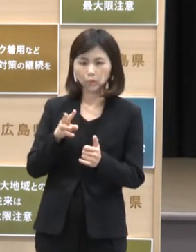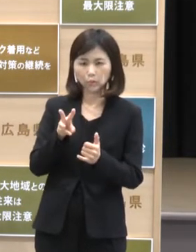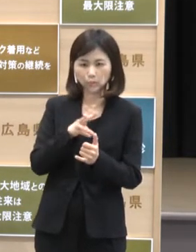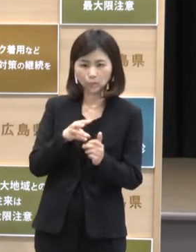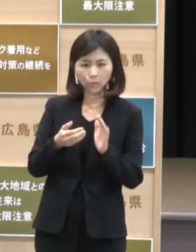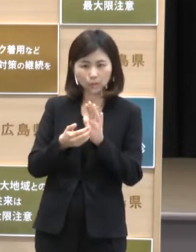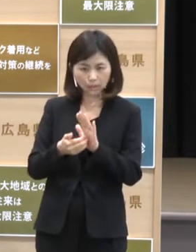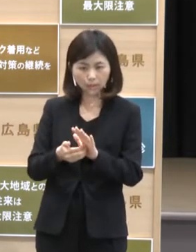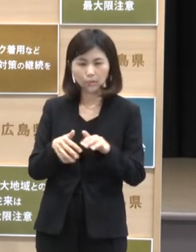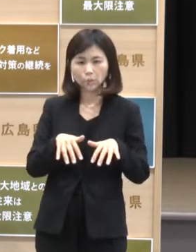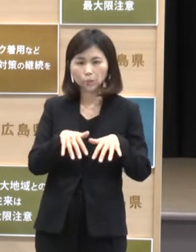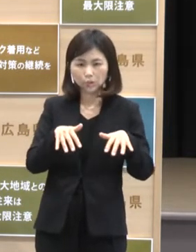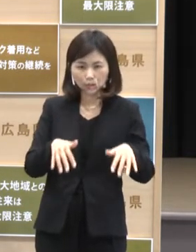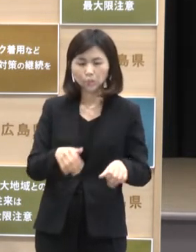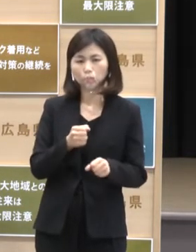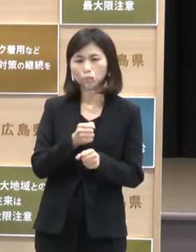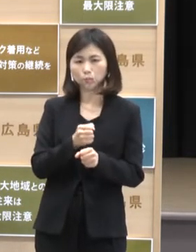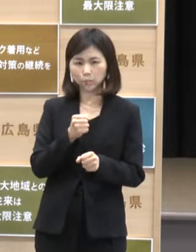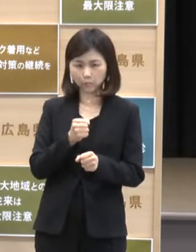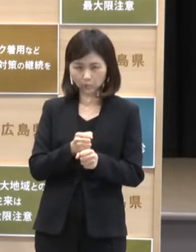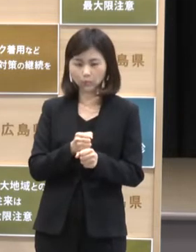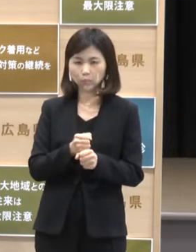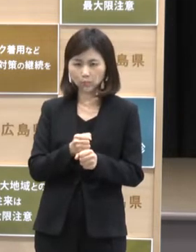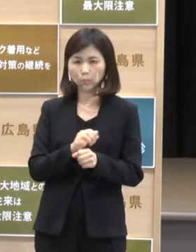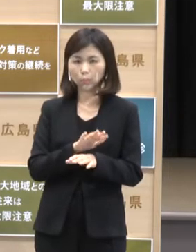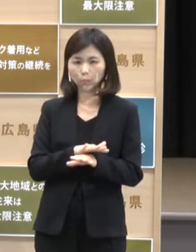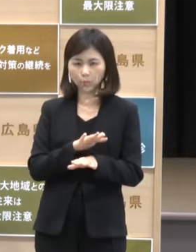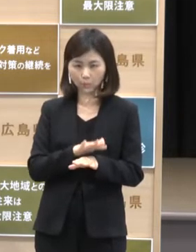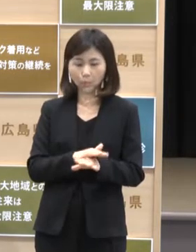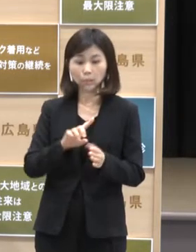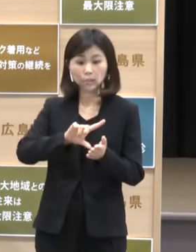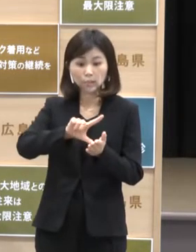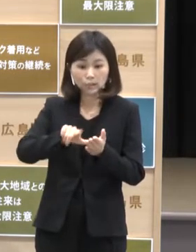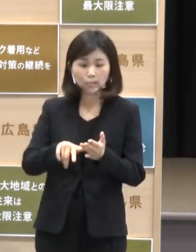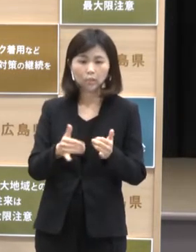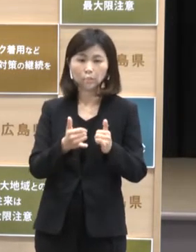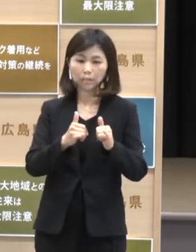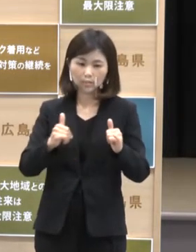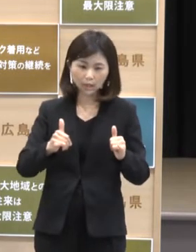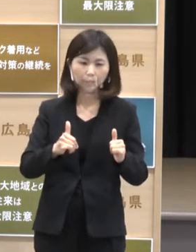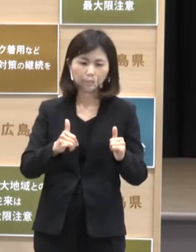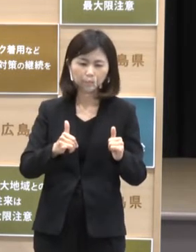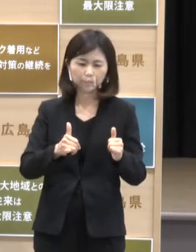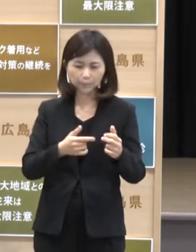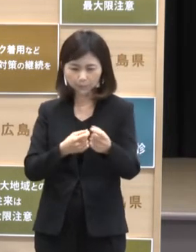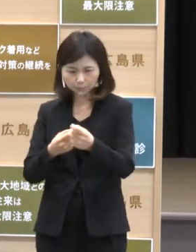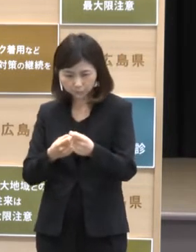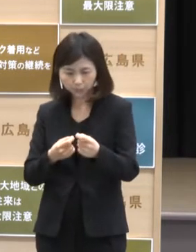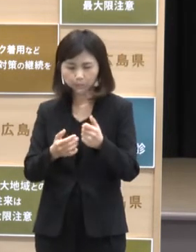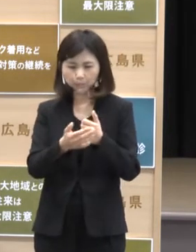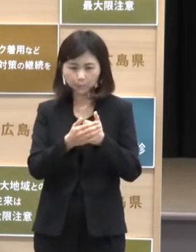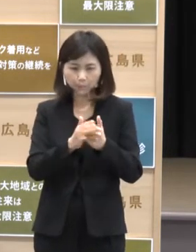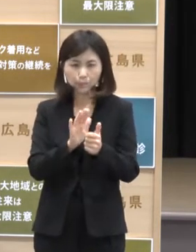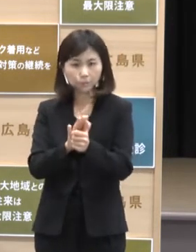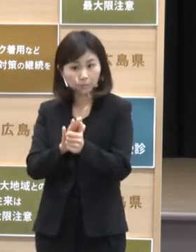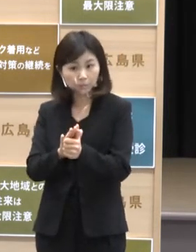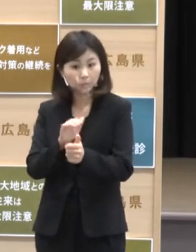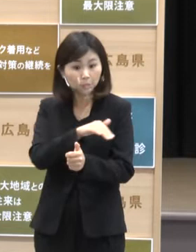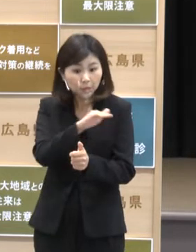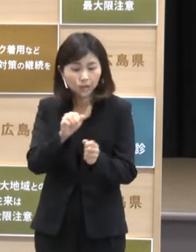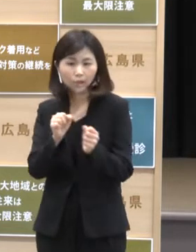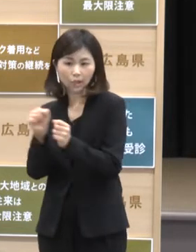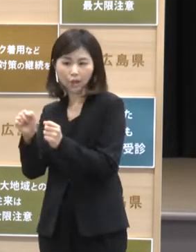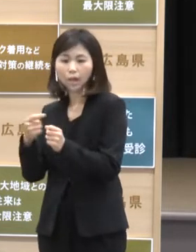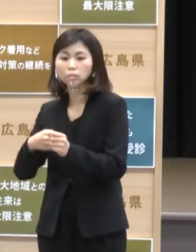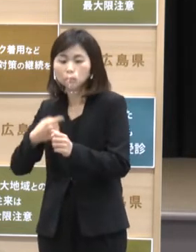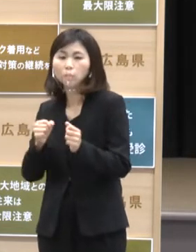進ですね、地域の皆さんがお互いに声を掛け合うこと でみんなが避難したら自分も避難する